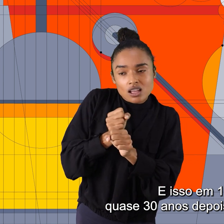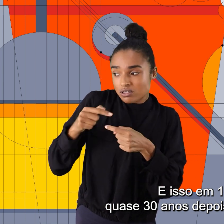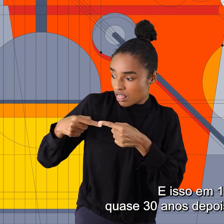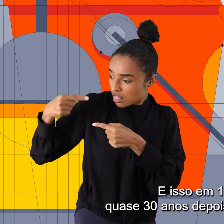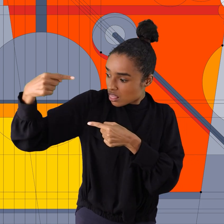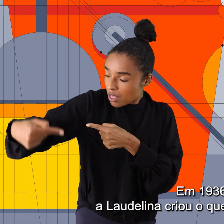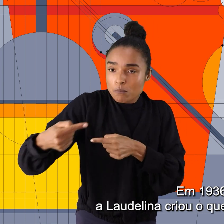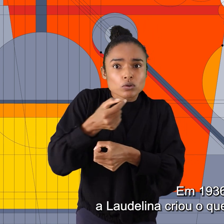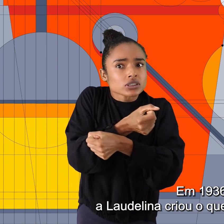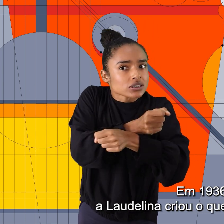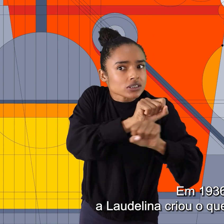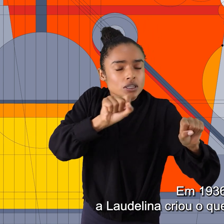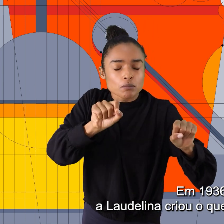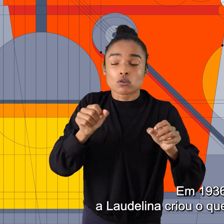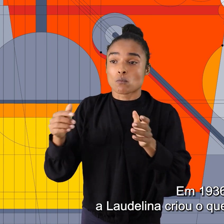abolição. Em